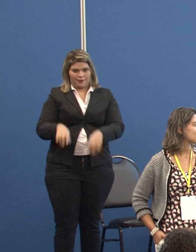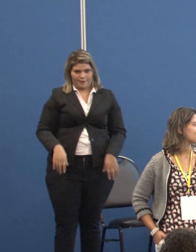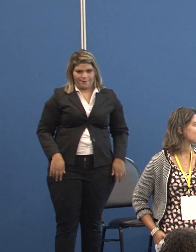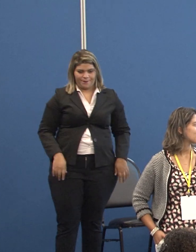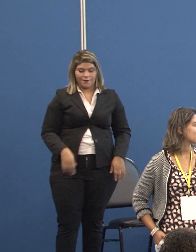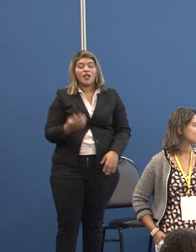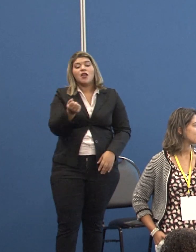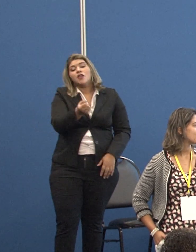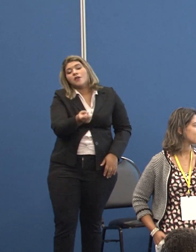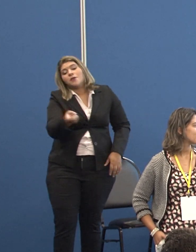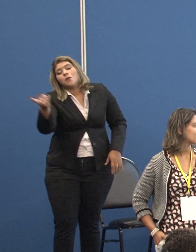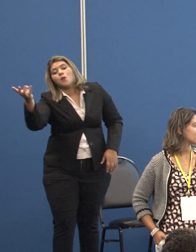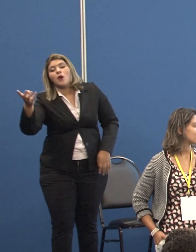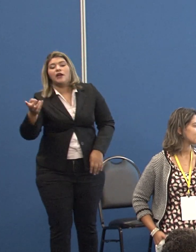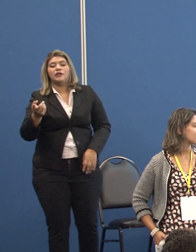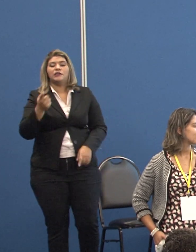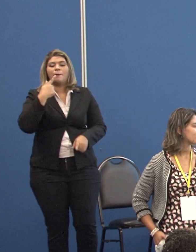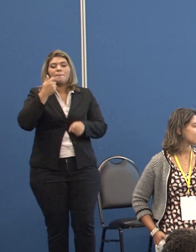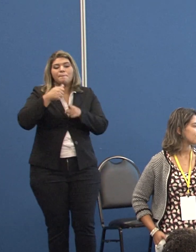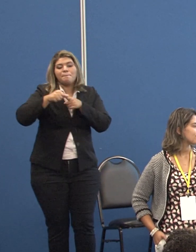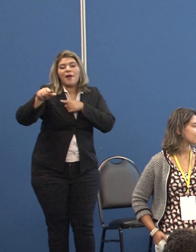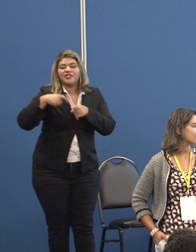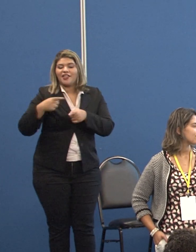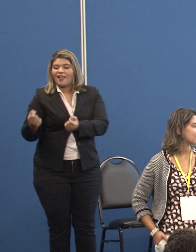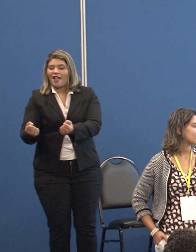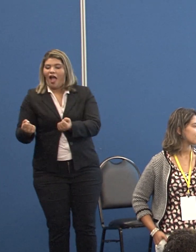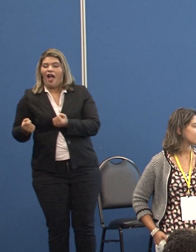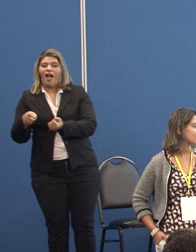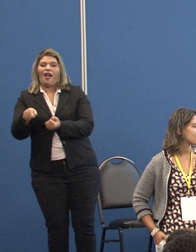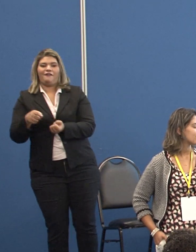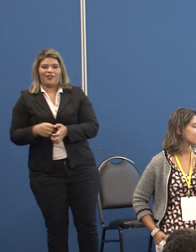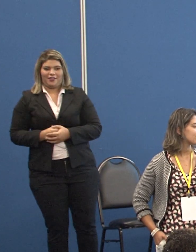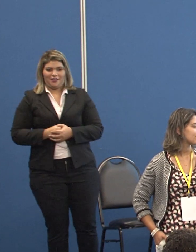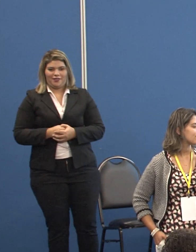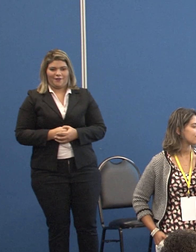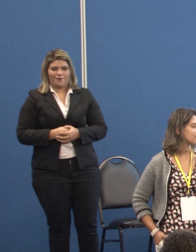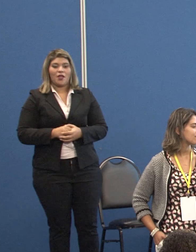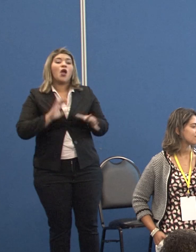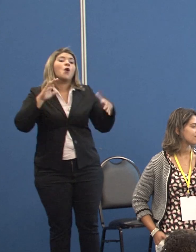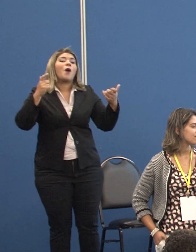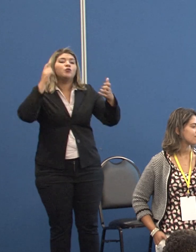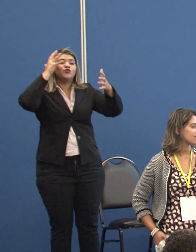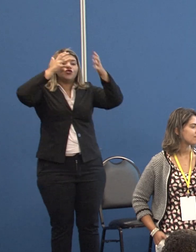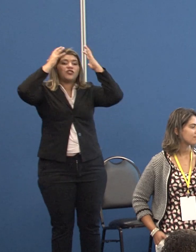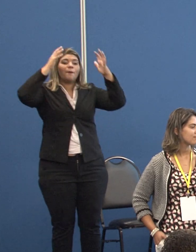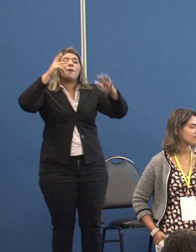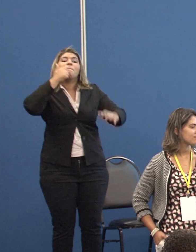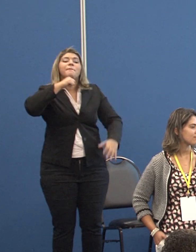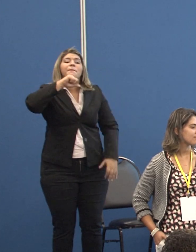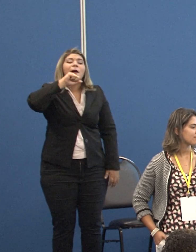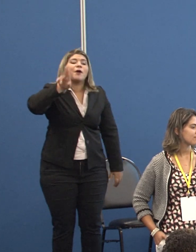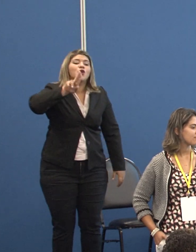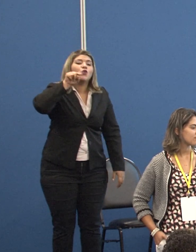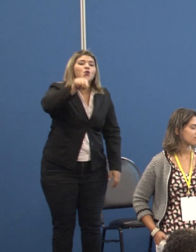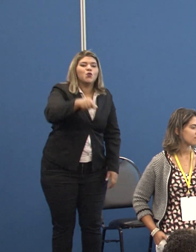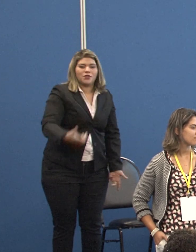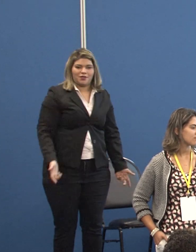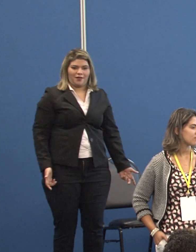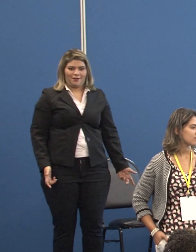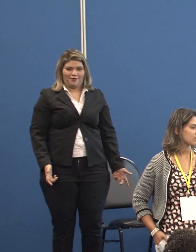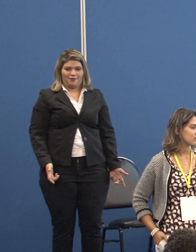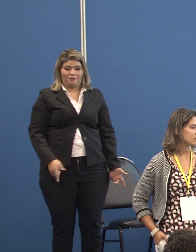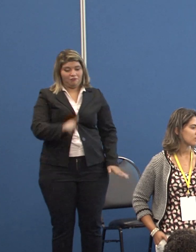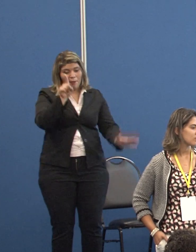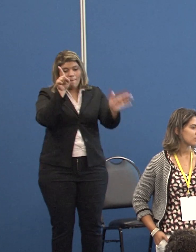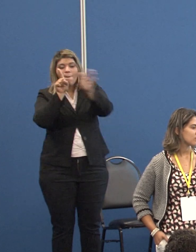Quantas pastas de dente você tem na sua gaveta guardada? Qual é o shampoo que a sua mãe utiliza? Qual é a marca do sabonete que a sua